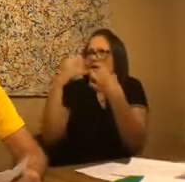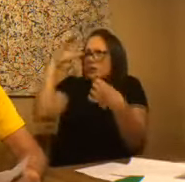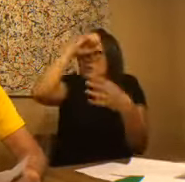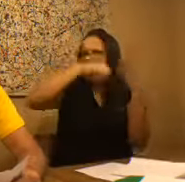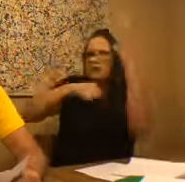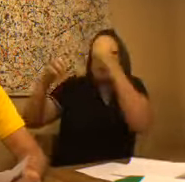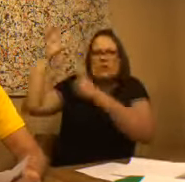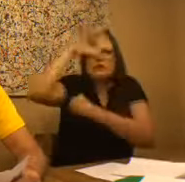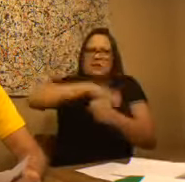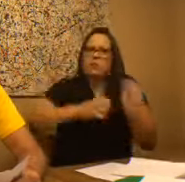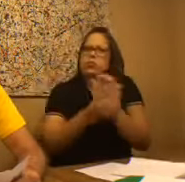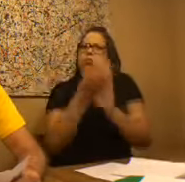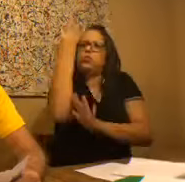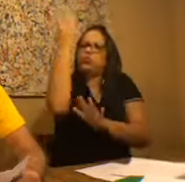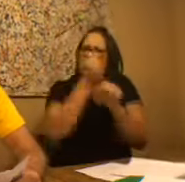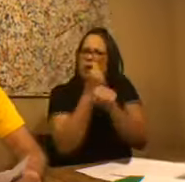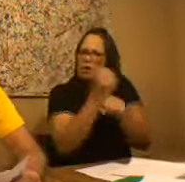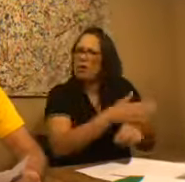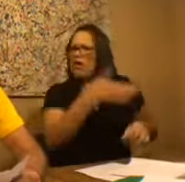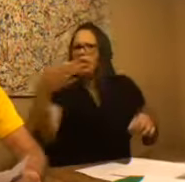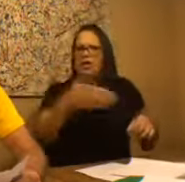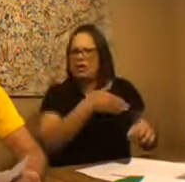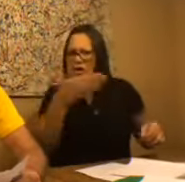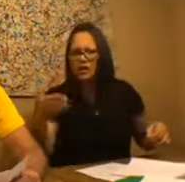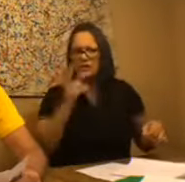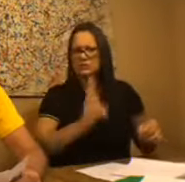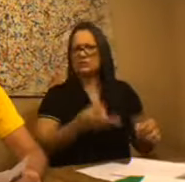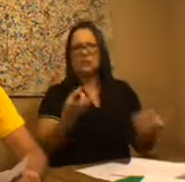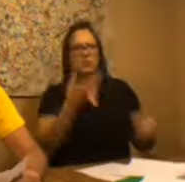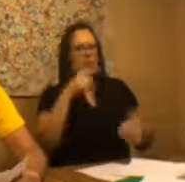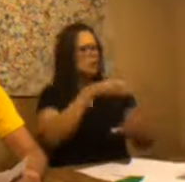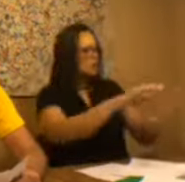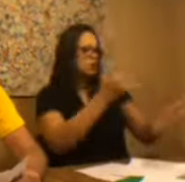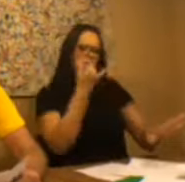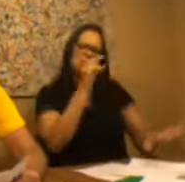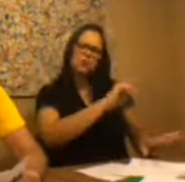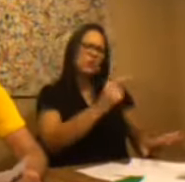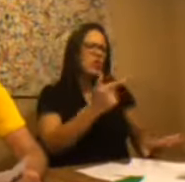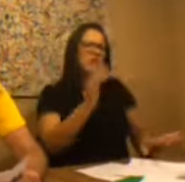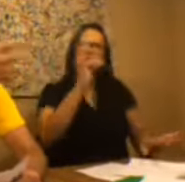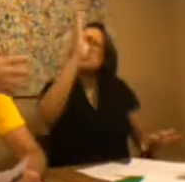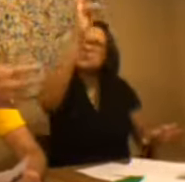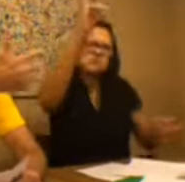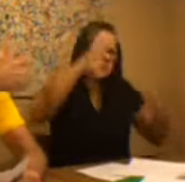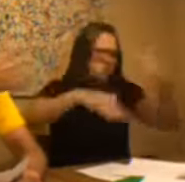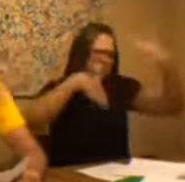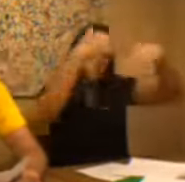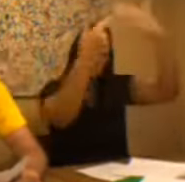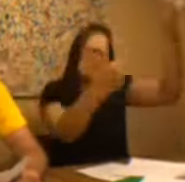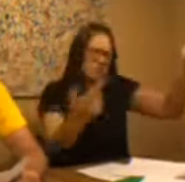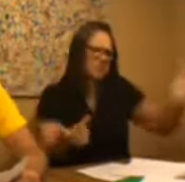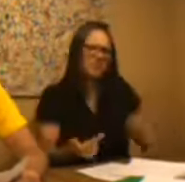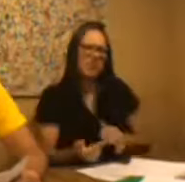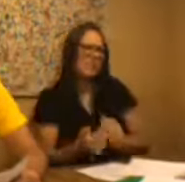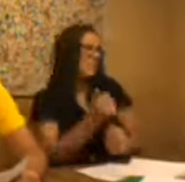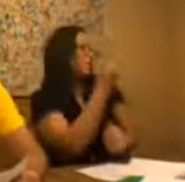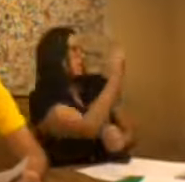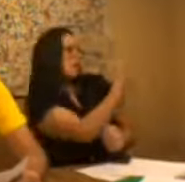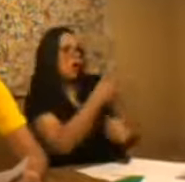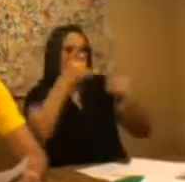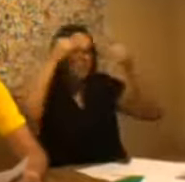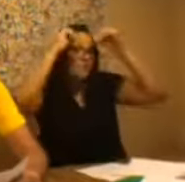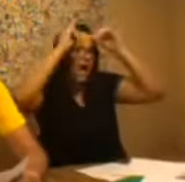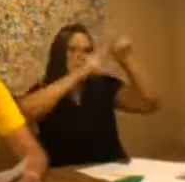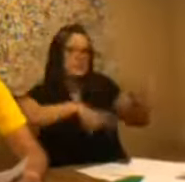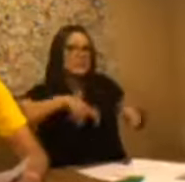anos em expor ano ensinam que eles não têm futuro tem problemas em vista o fazendeiro no teu lado que tem